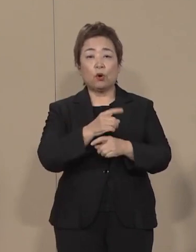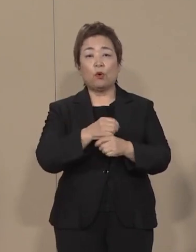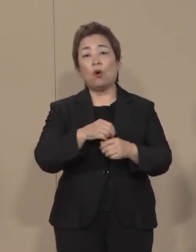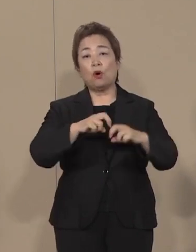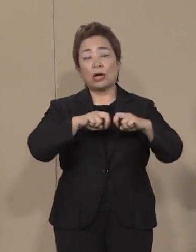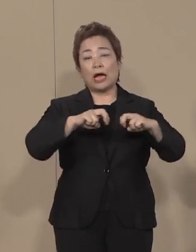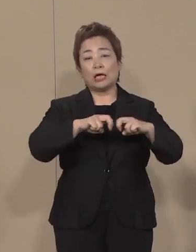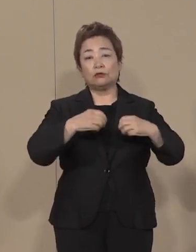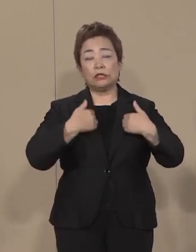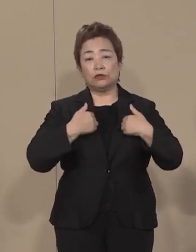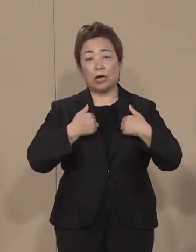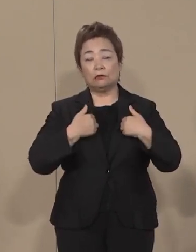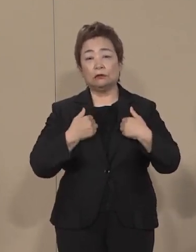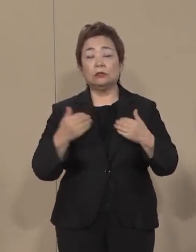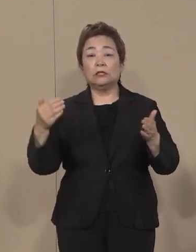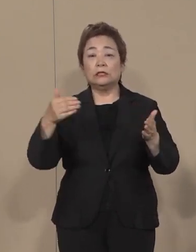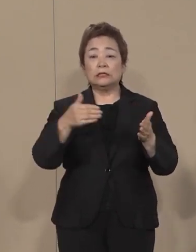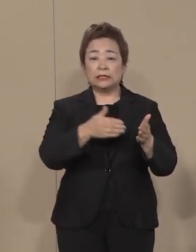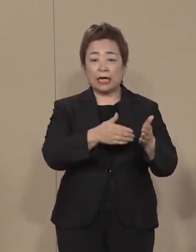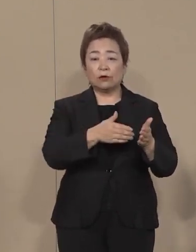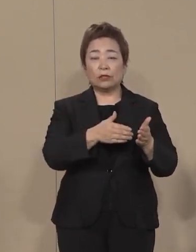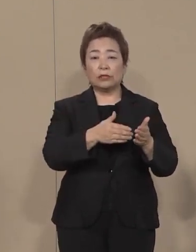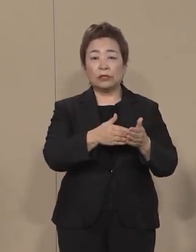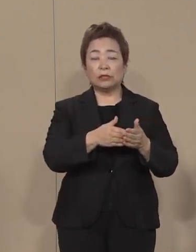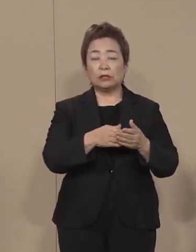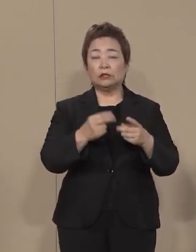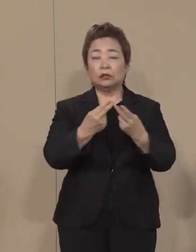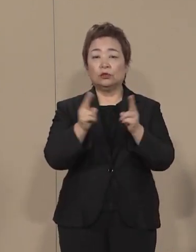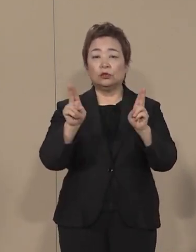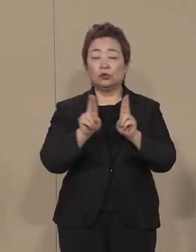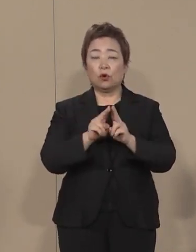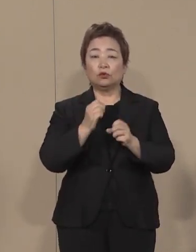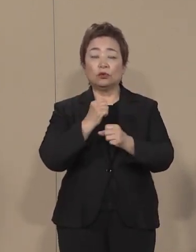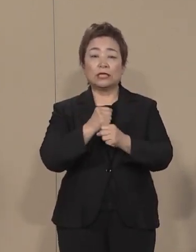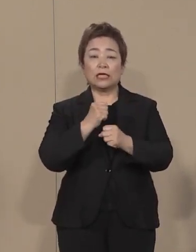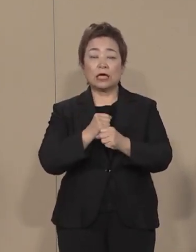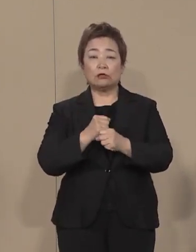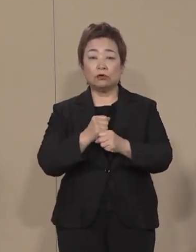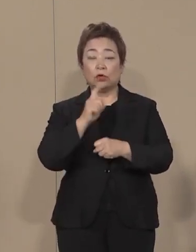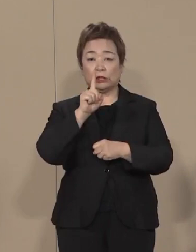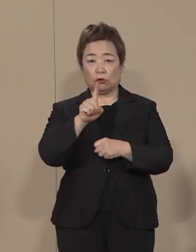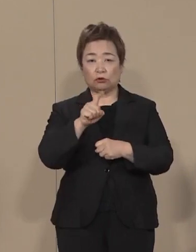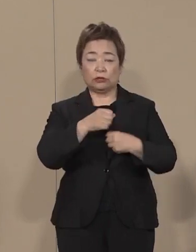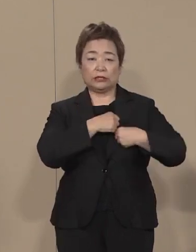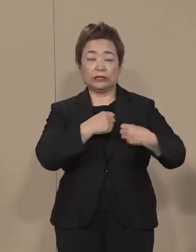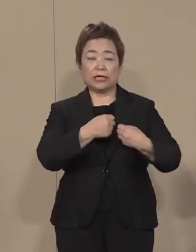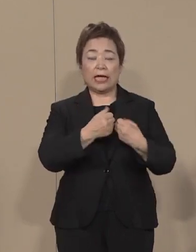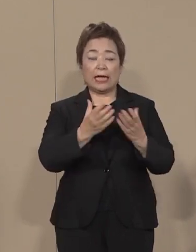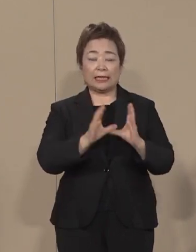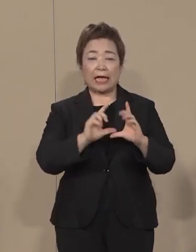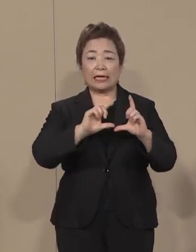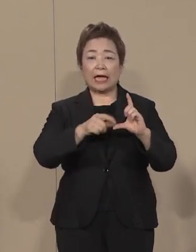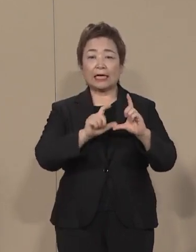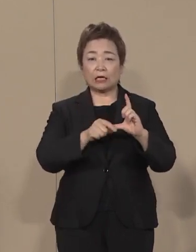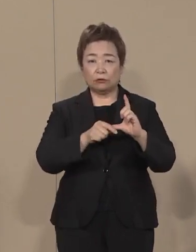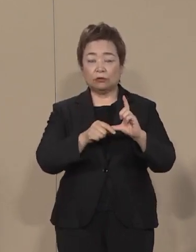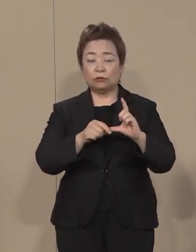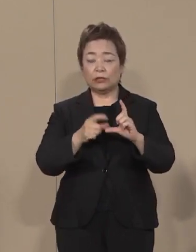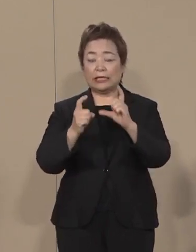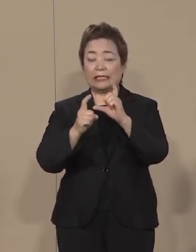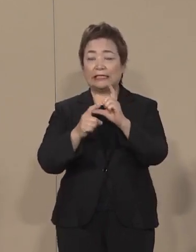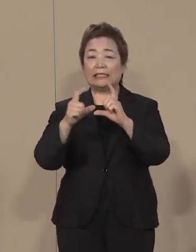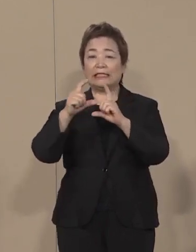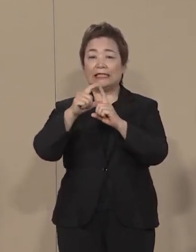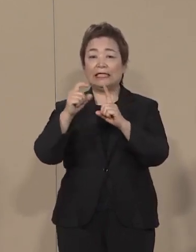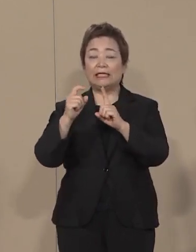急務でありますそして最後に党の政策の一つ自衛隊改革国防費 gdp比3%以上